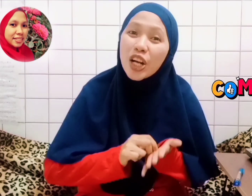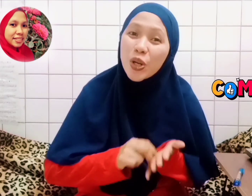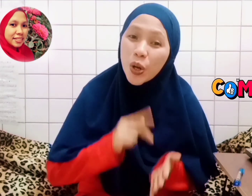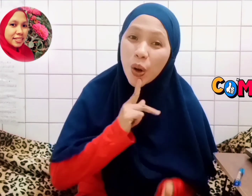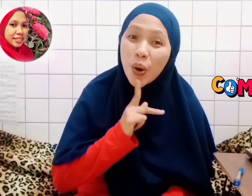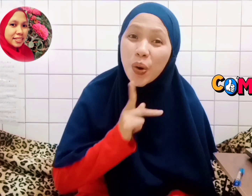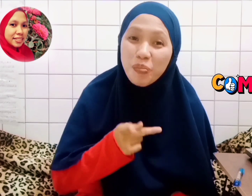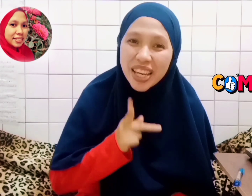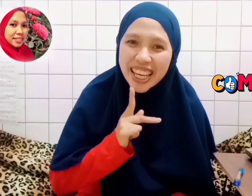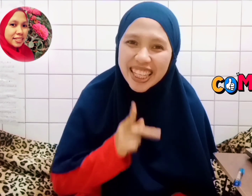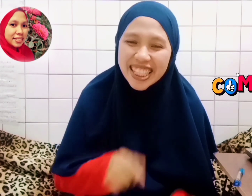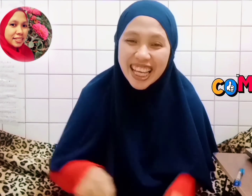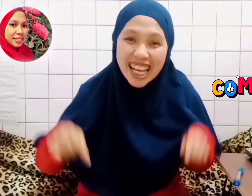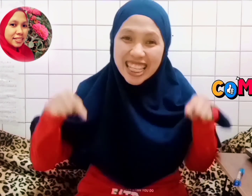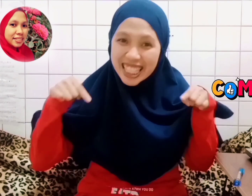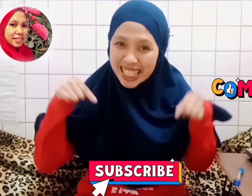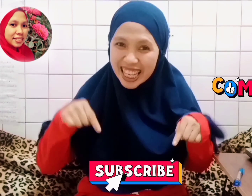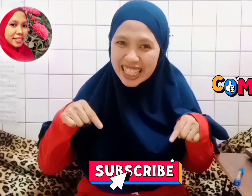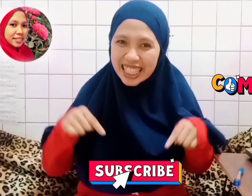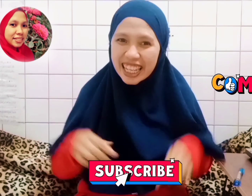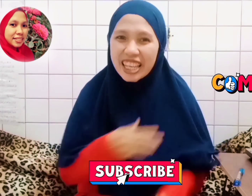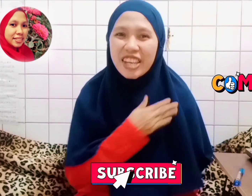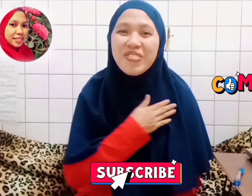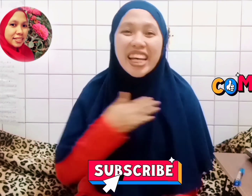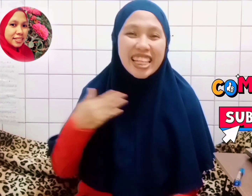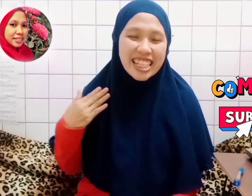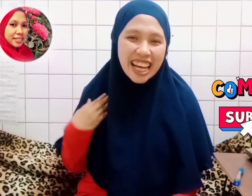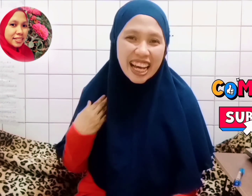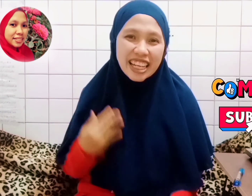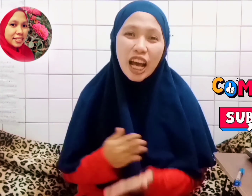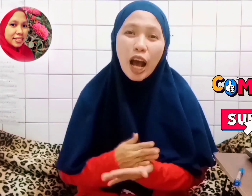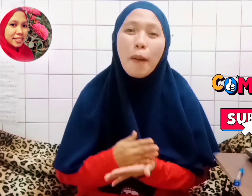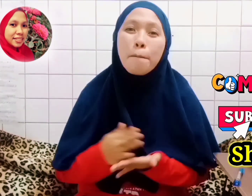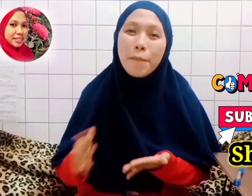like, komen,